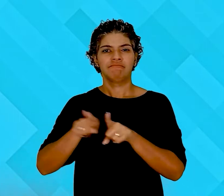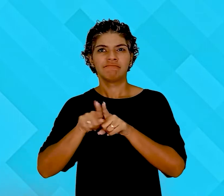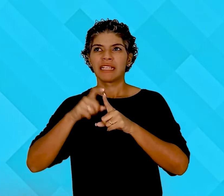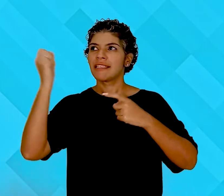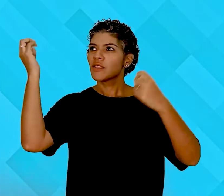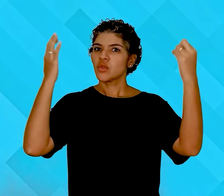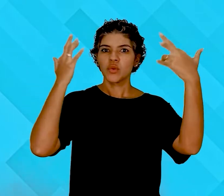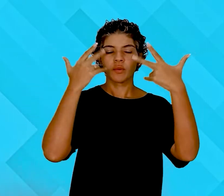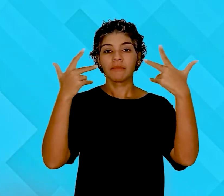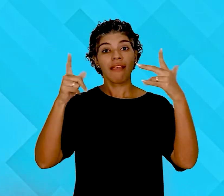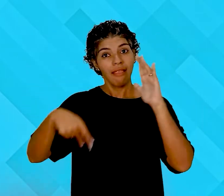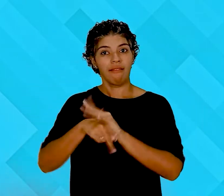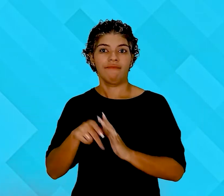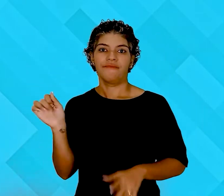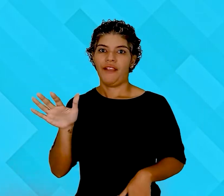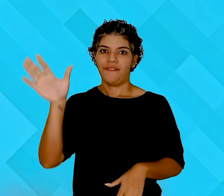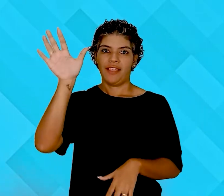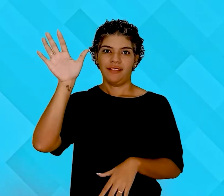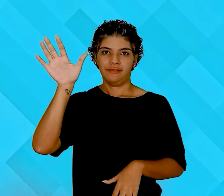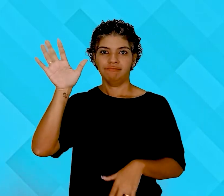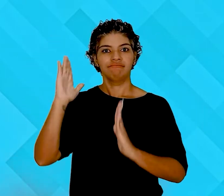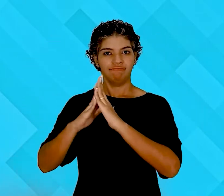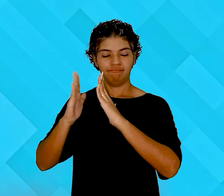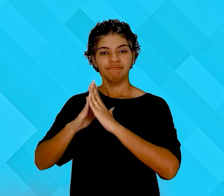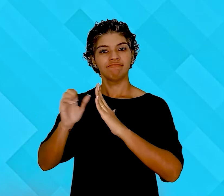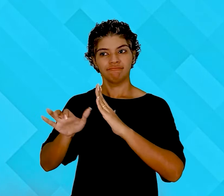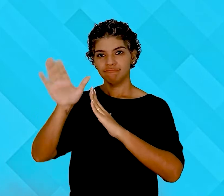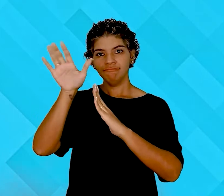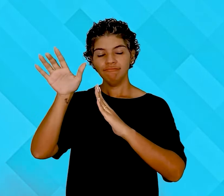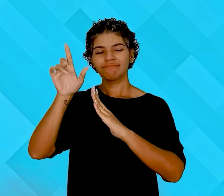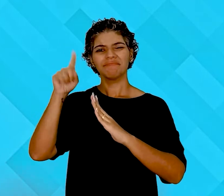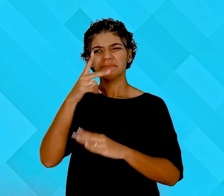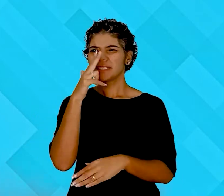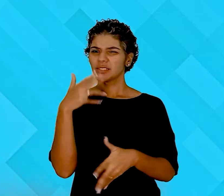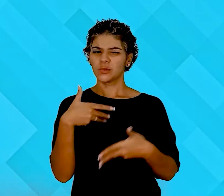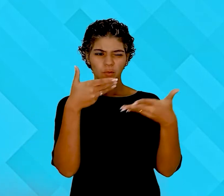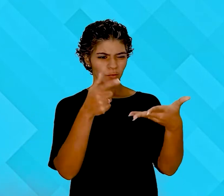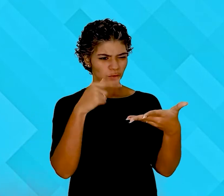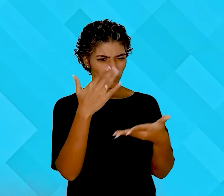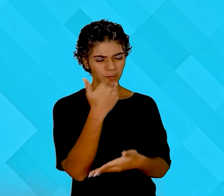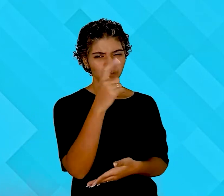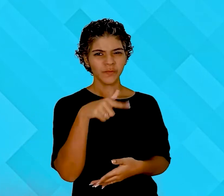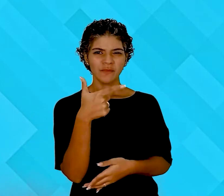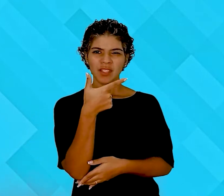anos nisso, e era uma época em que a comunicação, e cara, passou 10 anos, mas está tudo tão parecido,